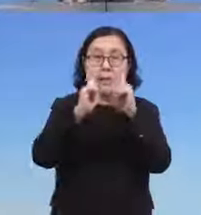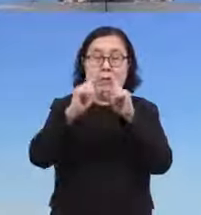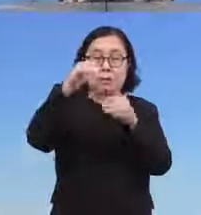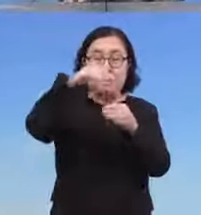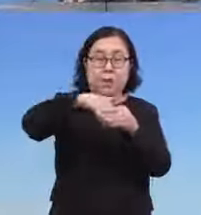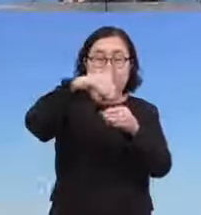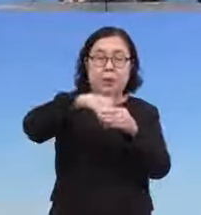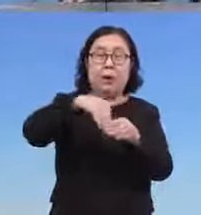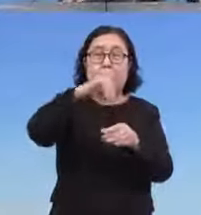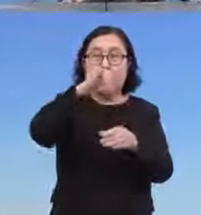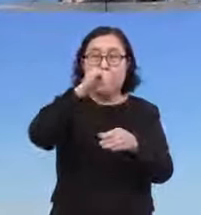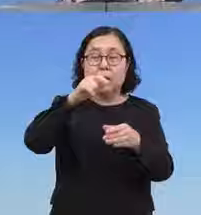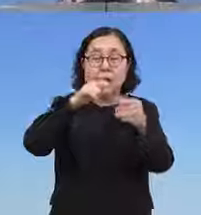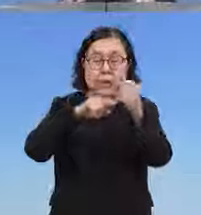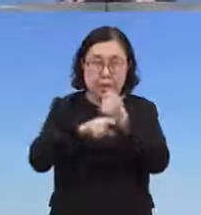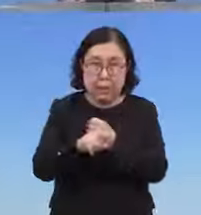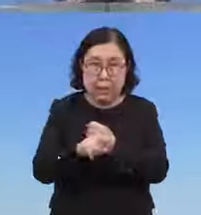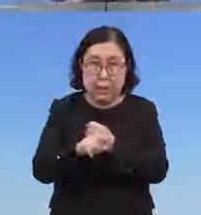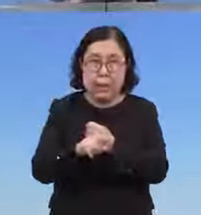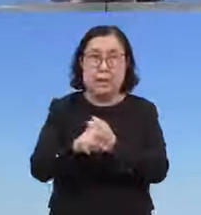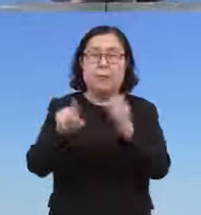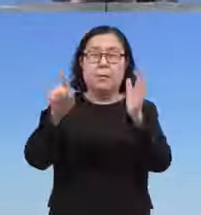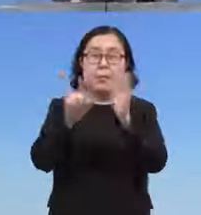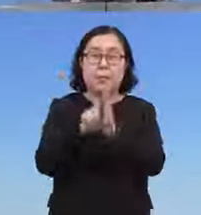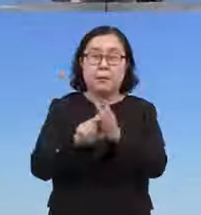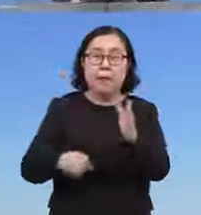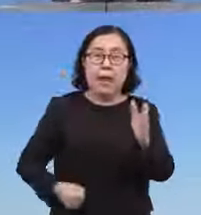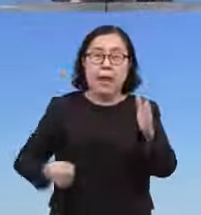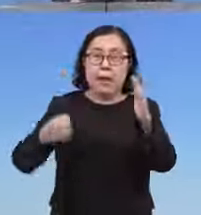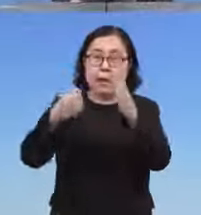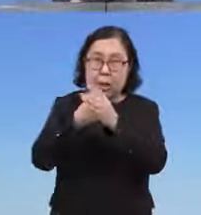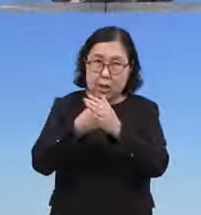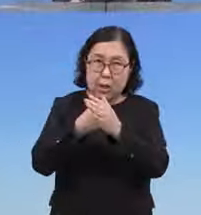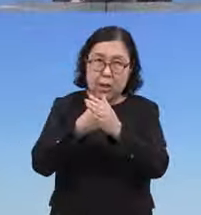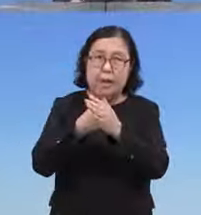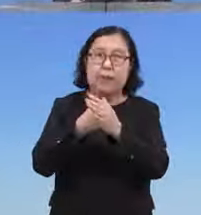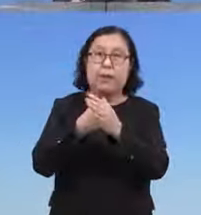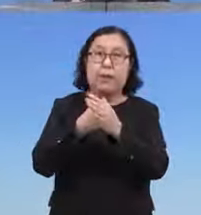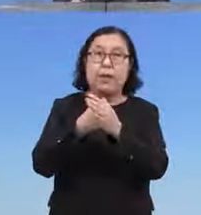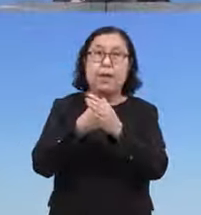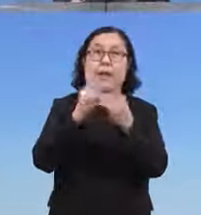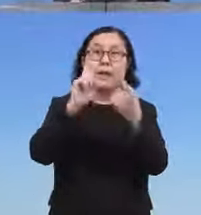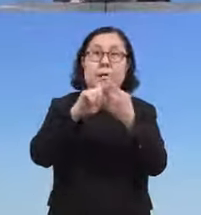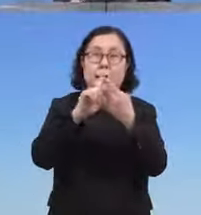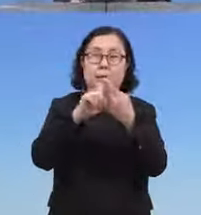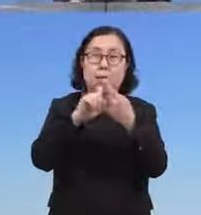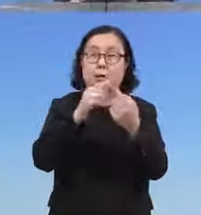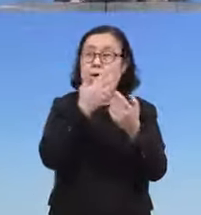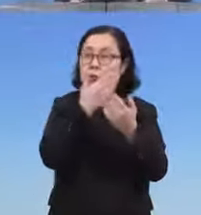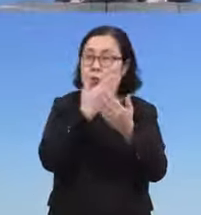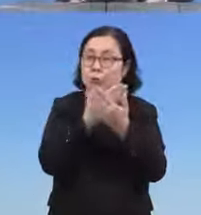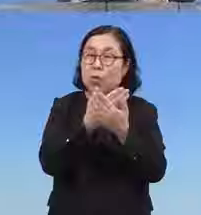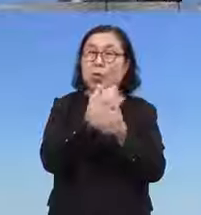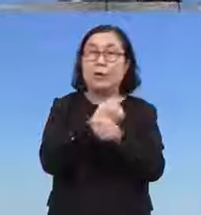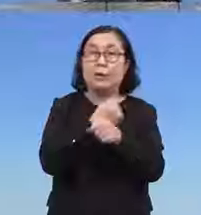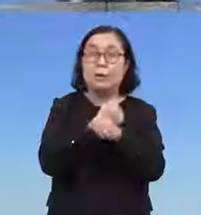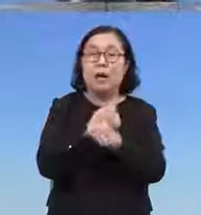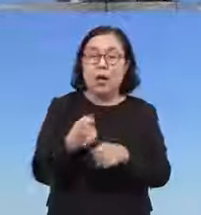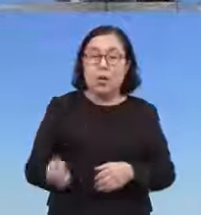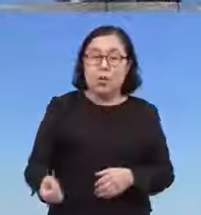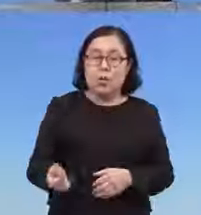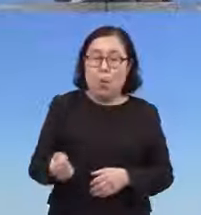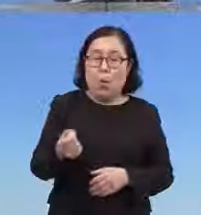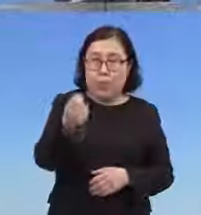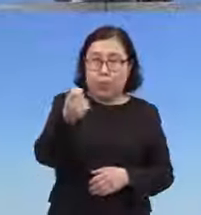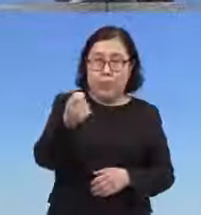이 말씀이 내포하고 있는 의미, 그게 믿음의 결단, 우선순위의 변화 차원에서도 중요하지만 여기